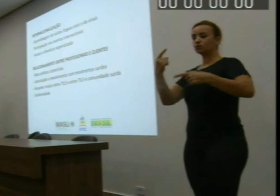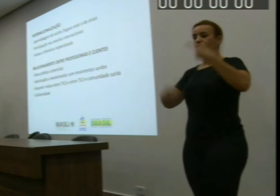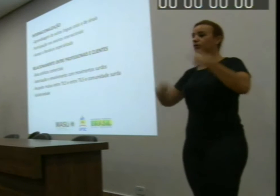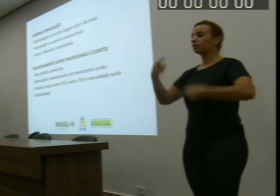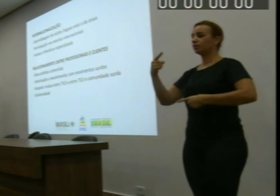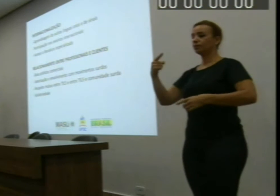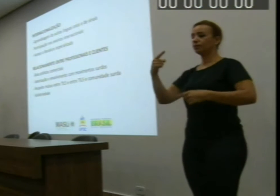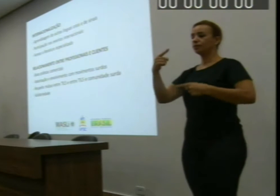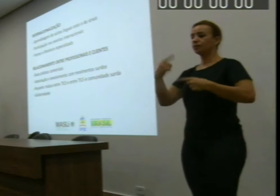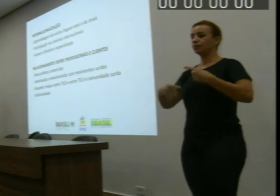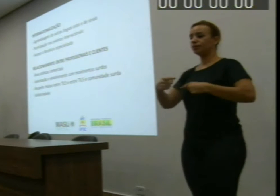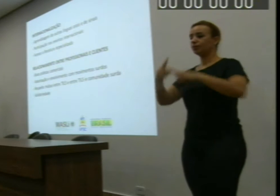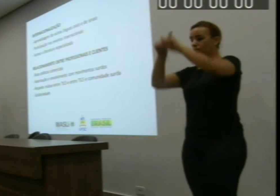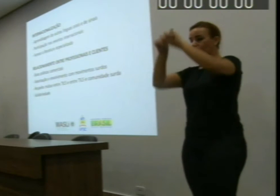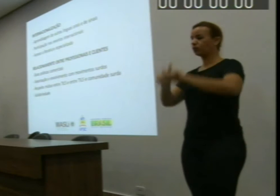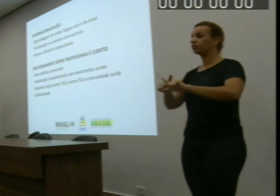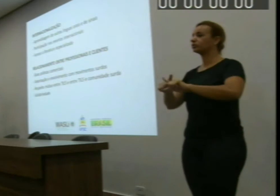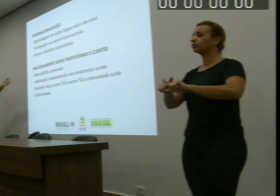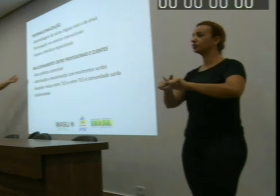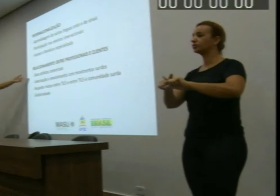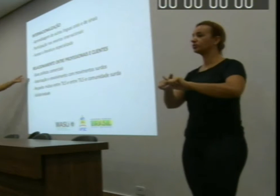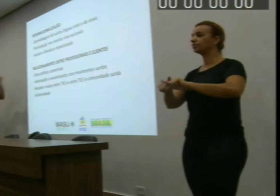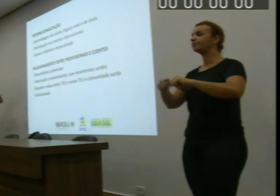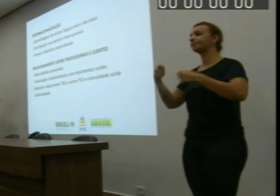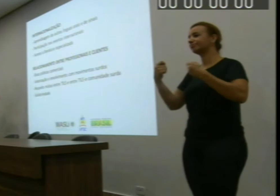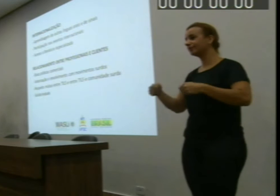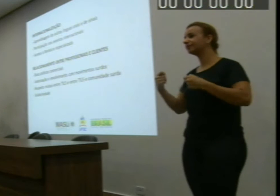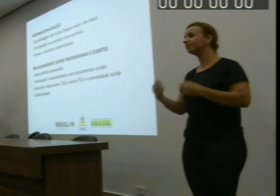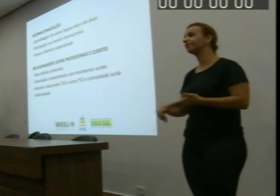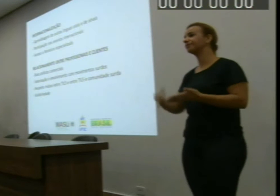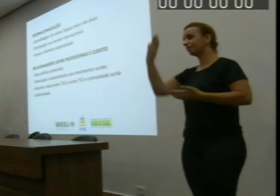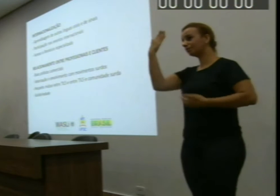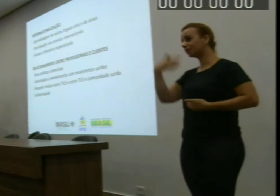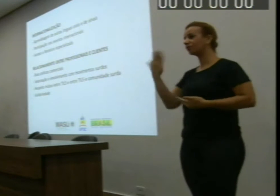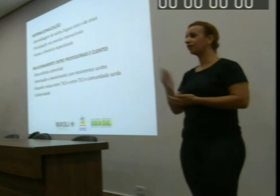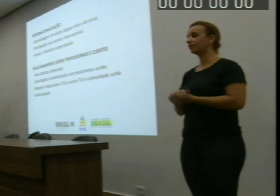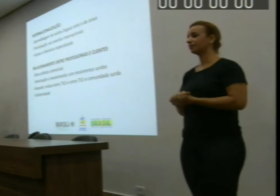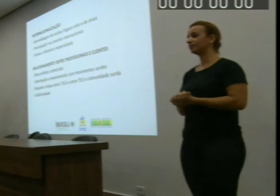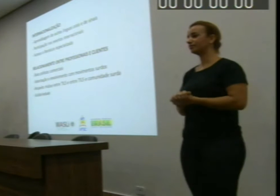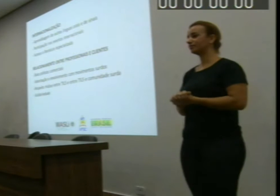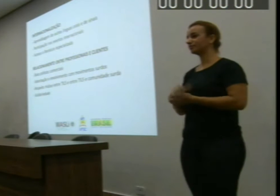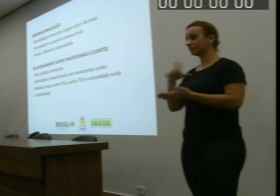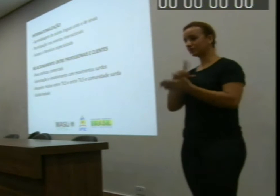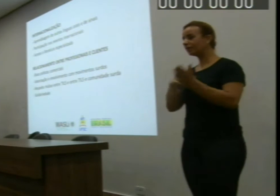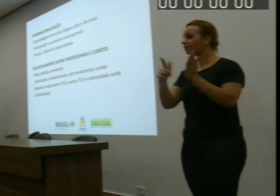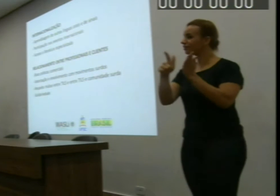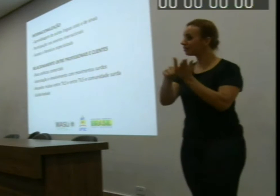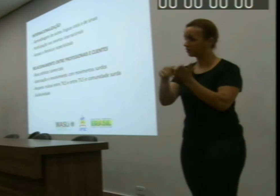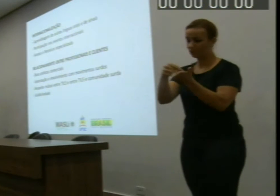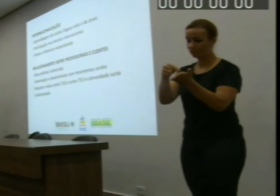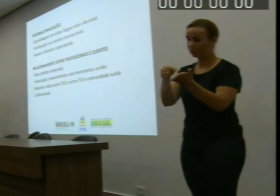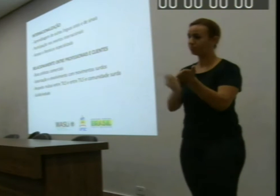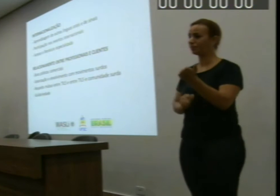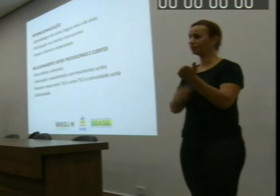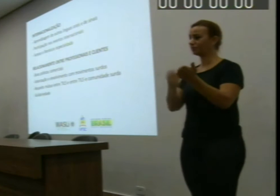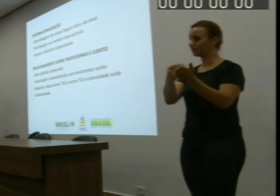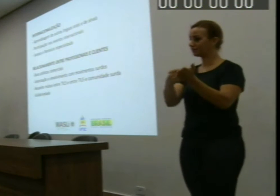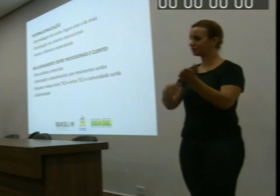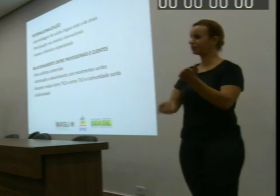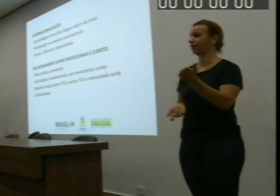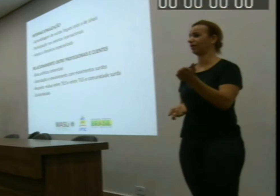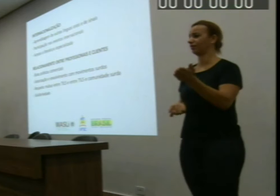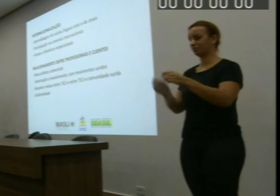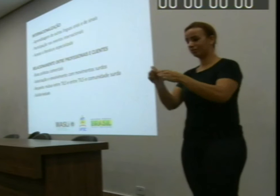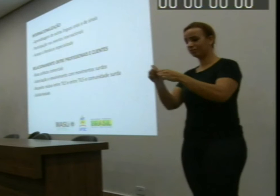comprovar a atuação E aí as boas práticas elas também te beneficiam Nisso porque você passa a ter contratos você passa a ter e eh eh